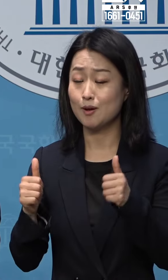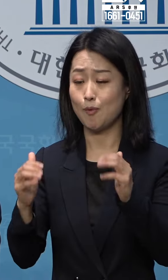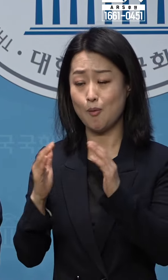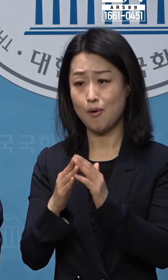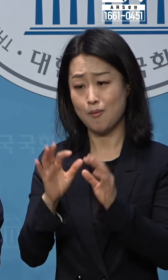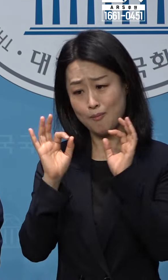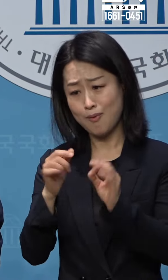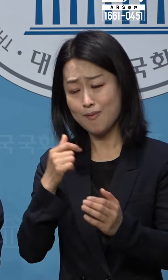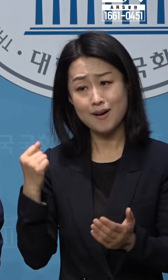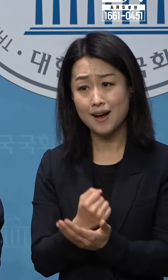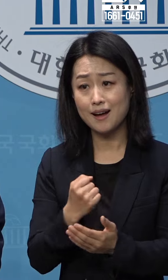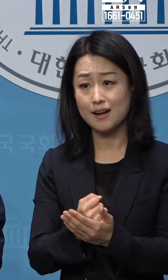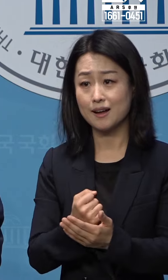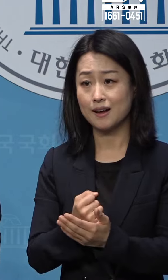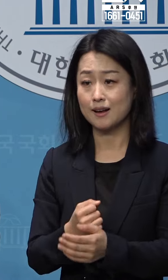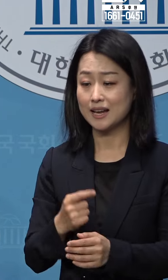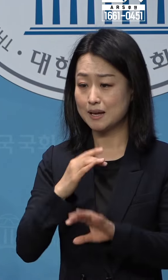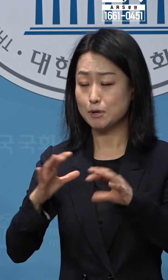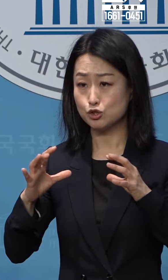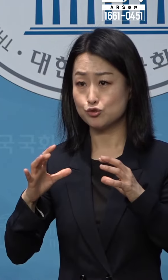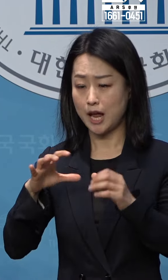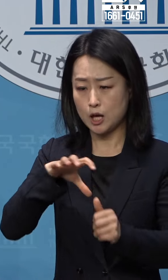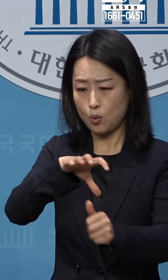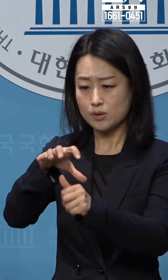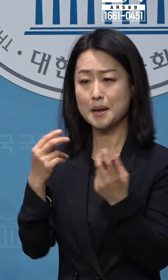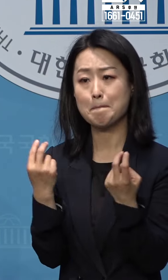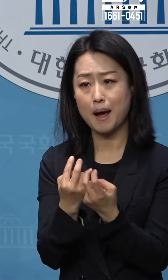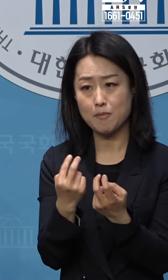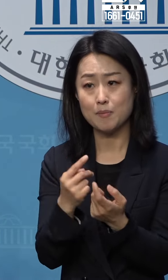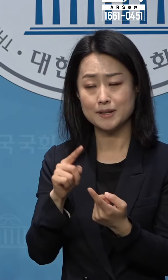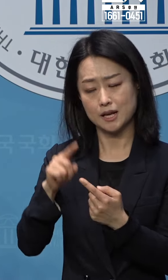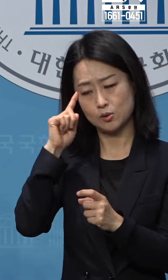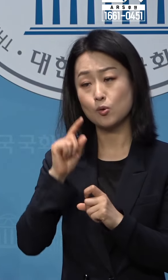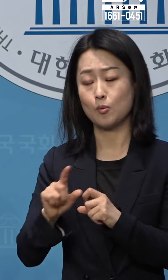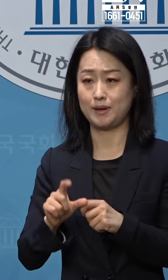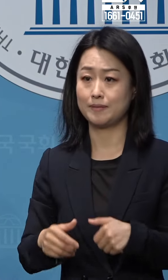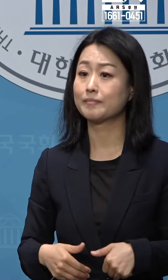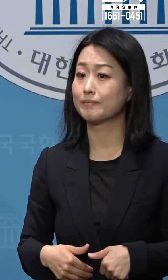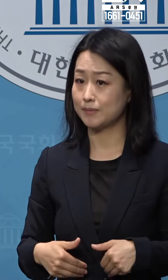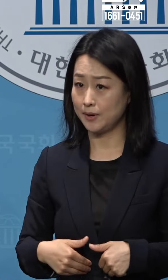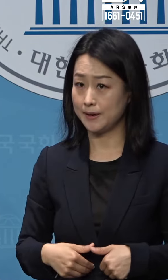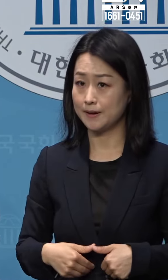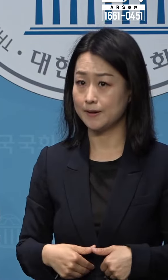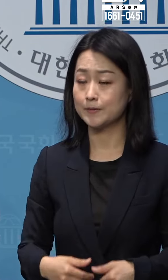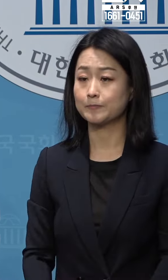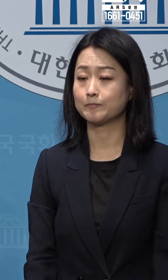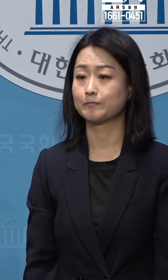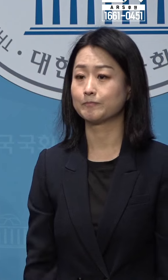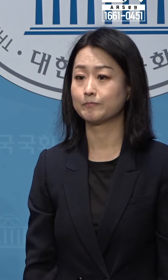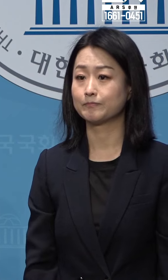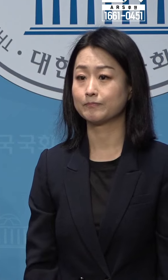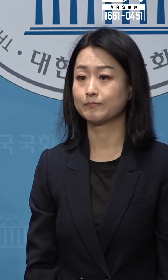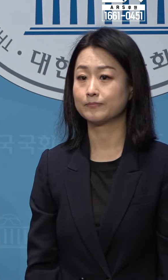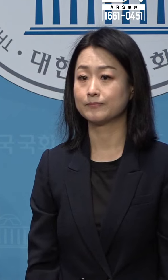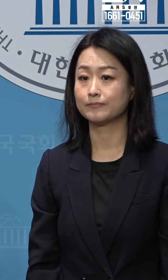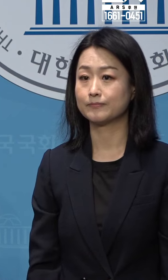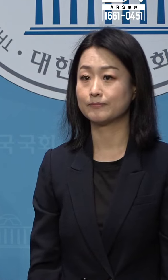대한 민주적인 통제 방안이 뭔가에 대해도 저희들이 문제를 제기하고 검토할